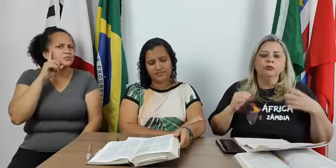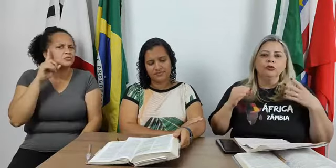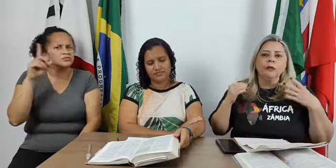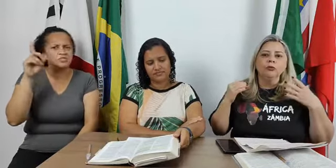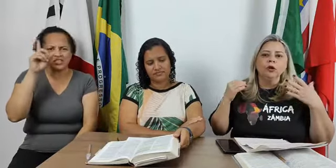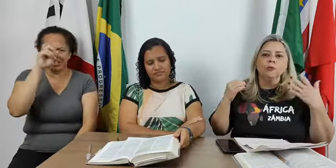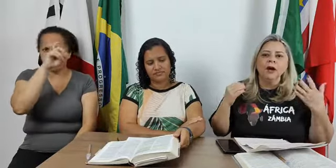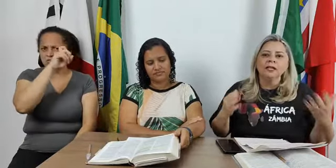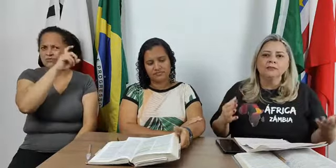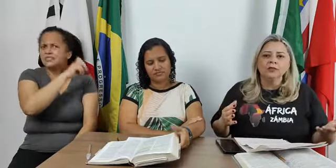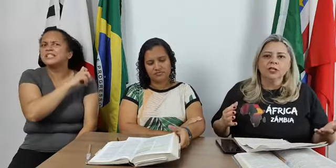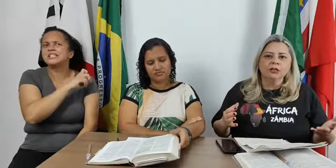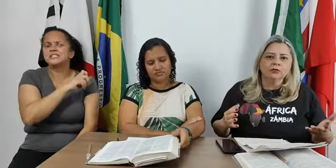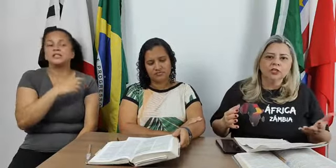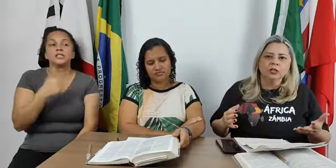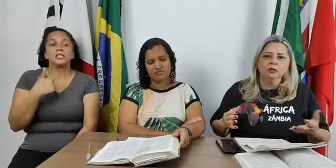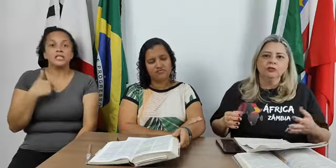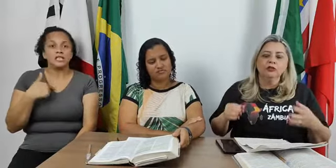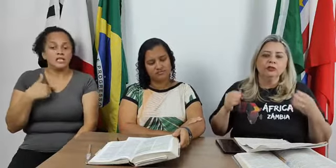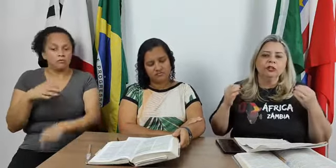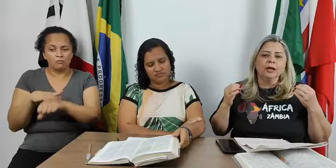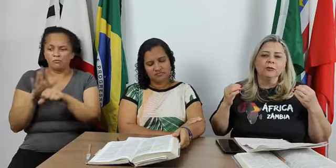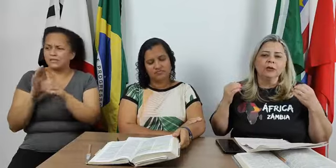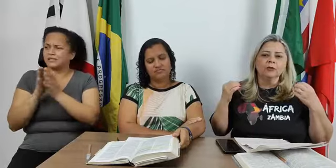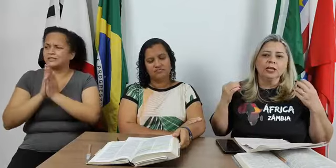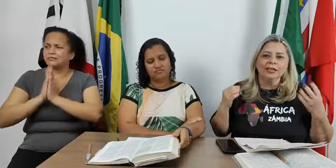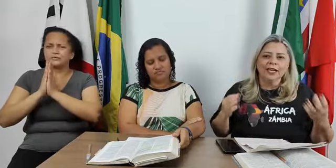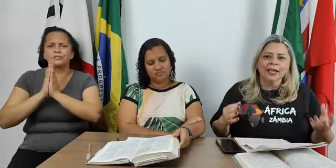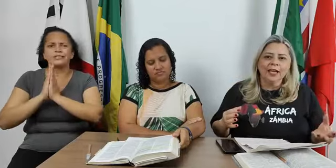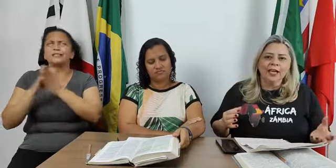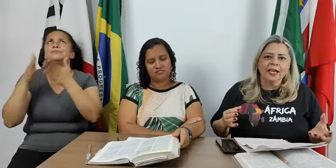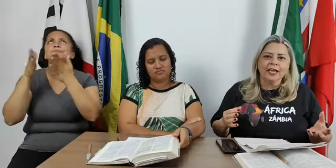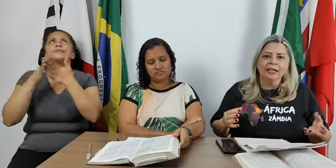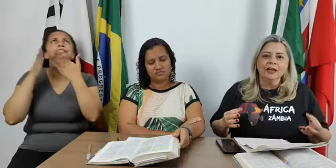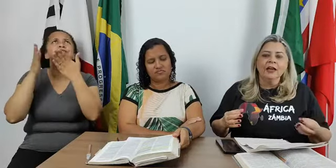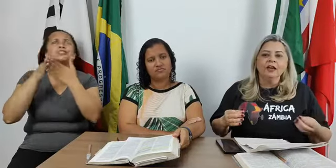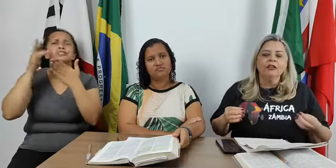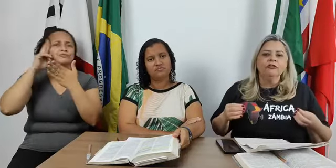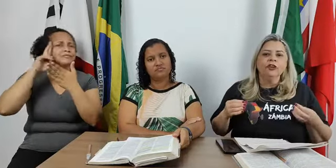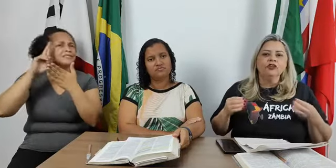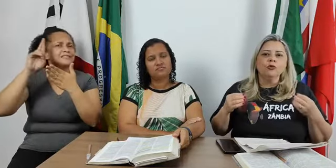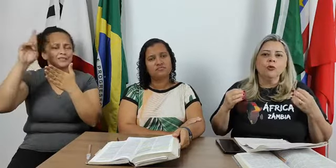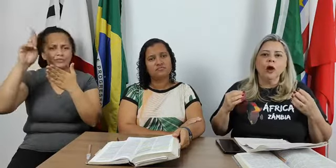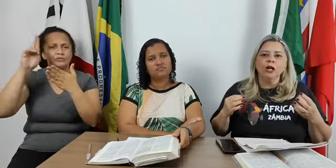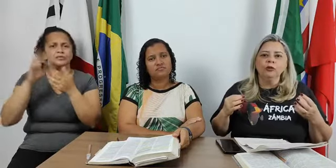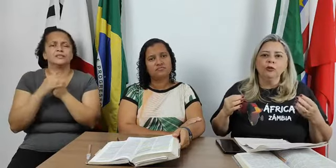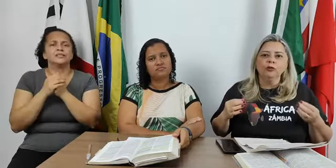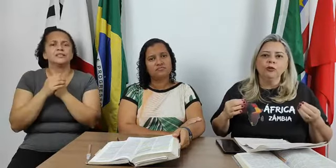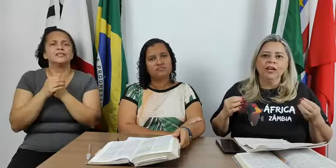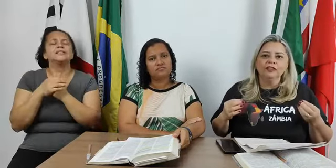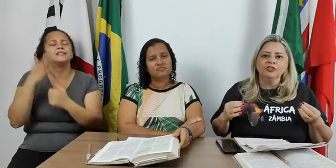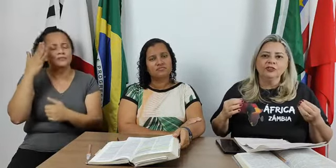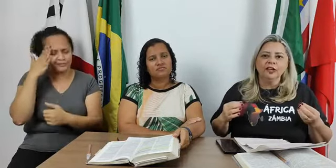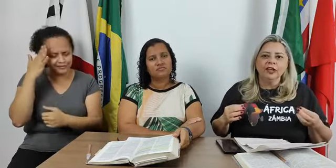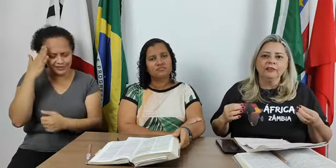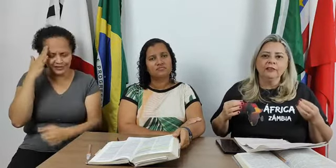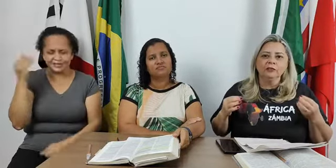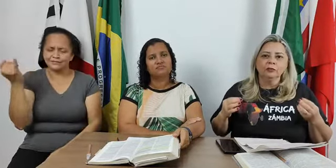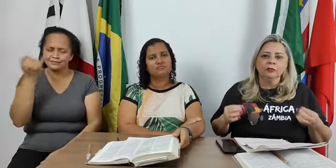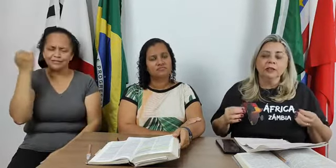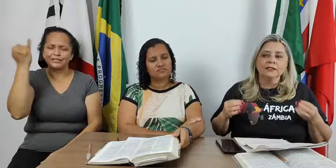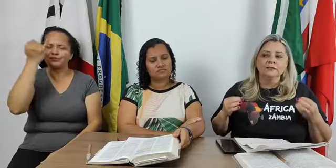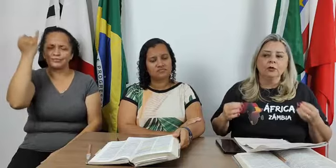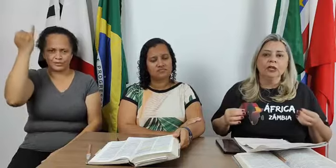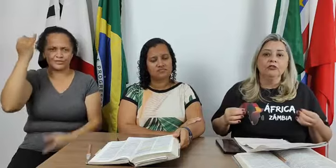foi um tempo que eu mais busquei do Senhor, foi um tempo que eu me entreguei a Ele. E eu vejo quanto faz